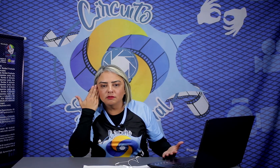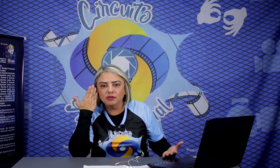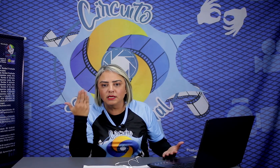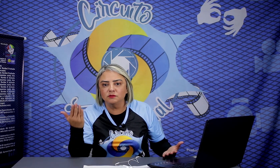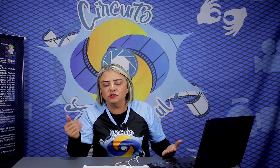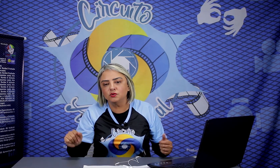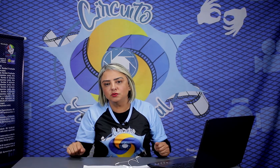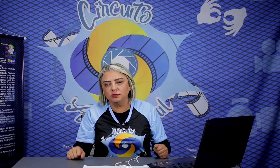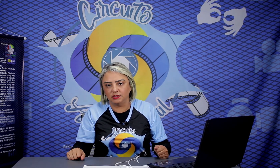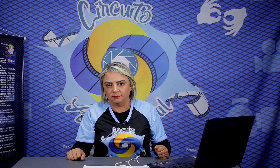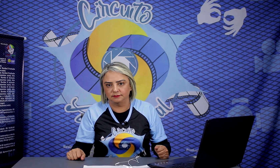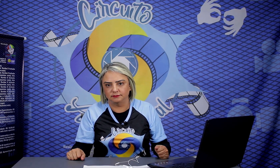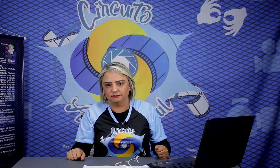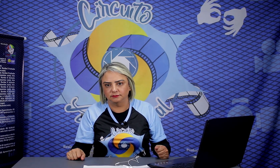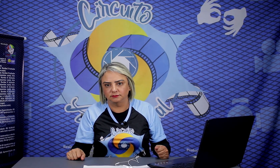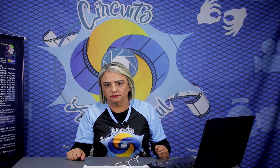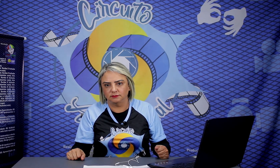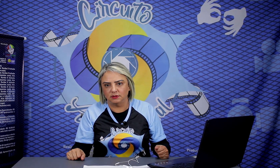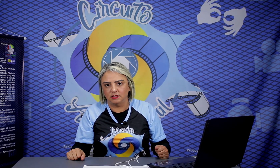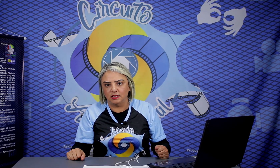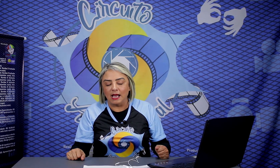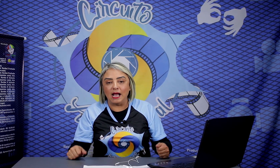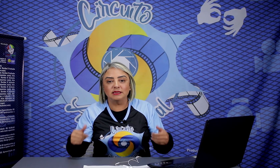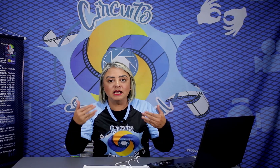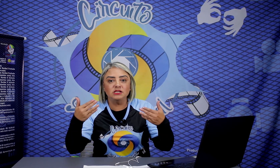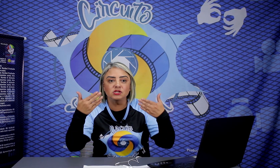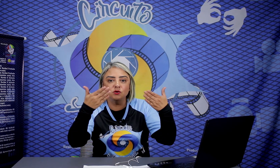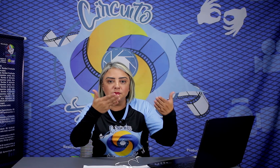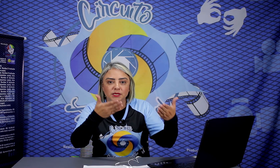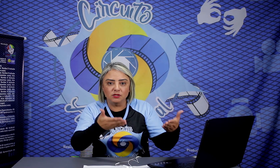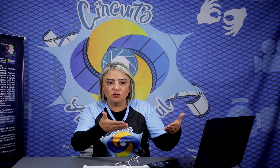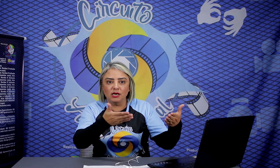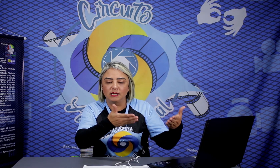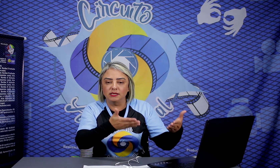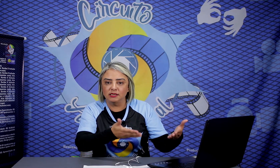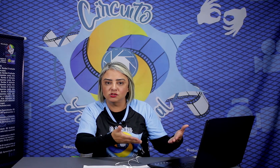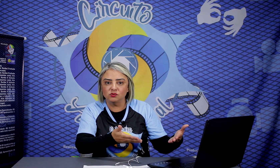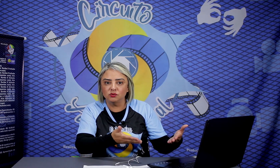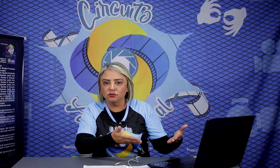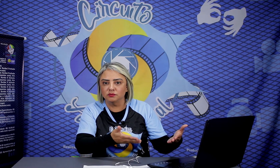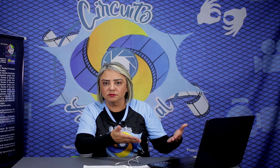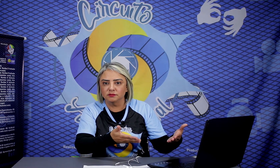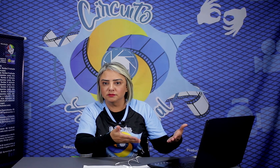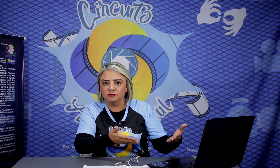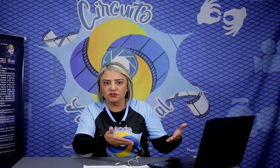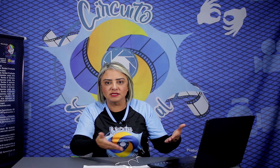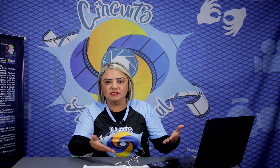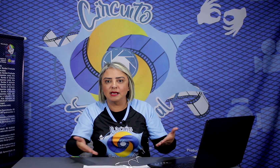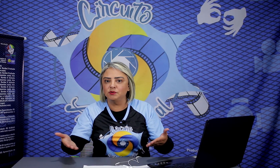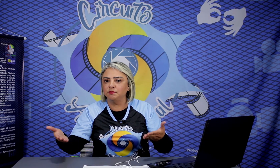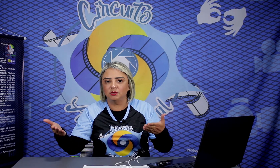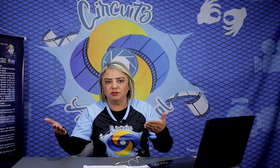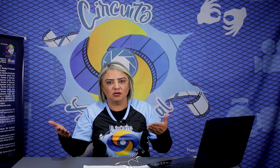Ele não escuta. Até descobrir que o coleguinha é surdo, já sabe o que pode ter